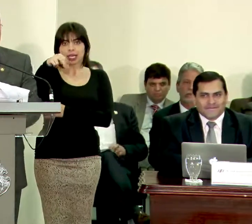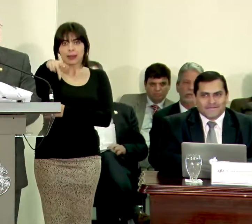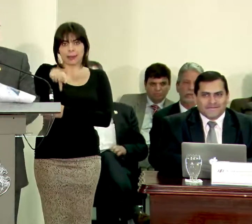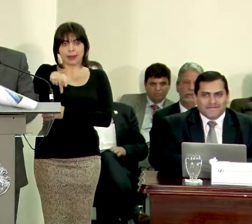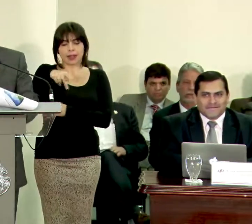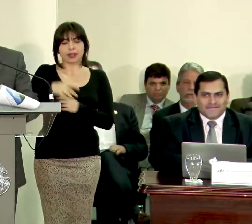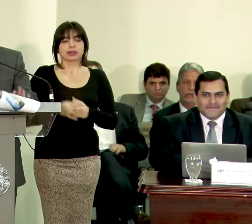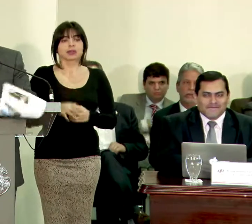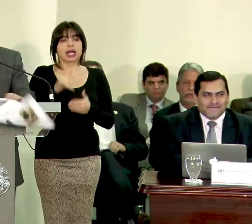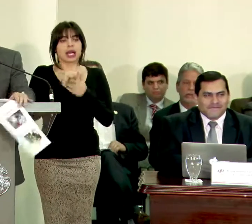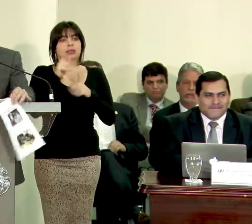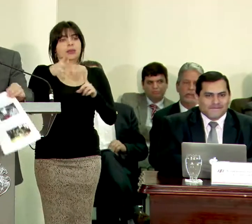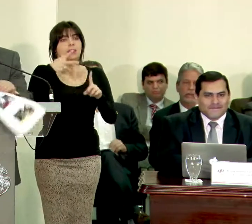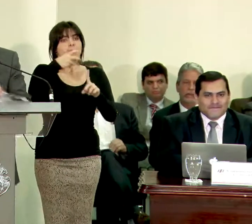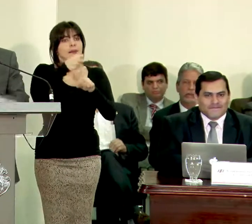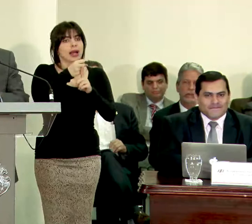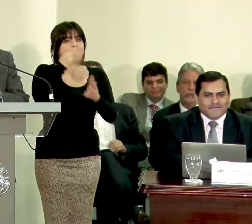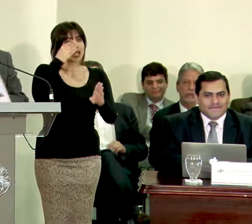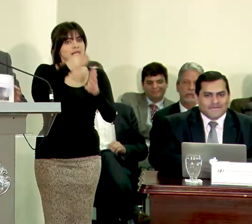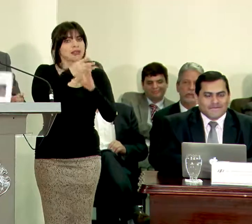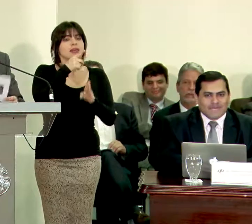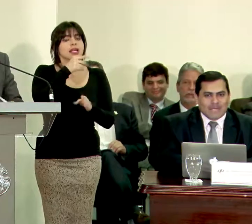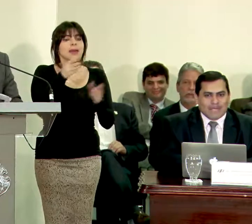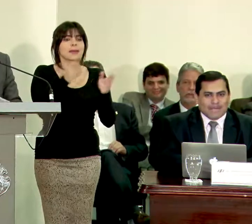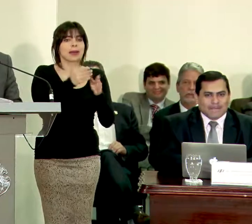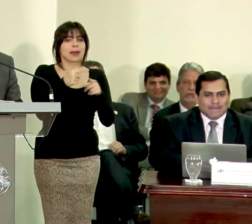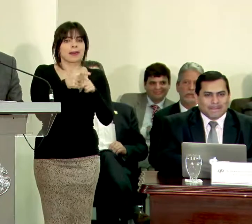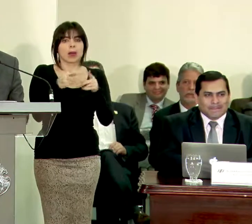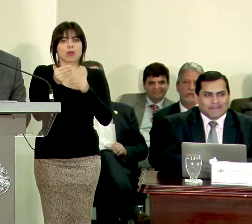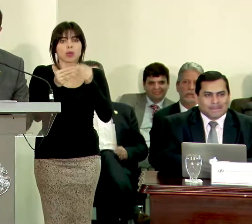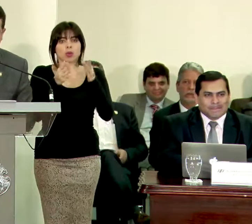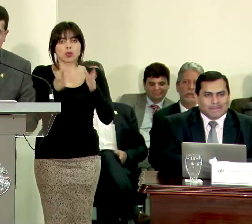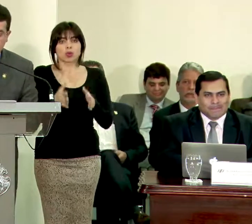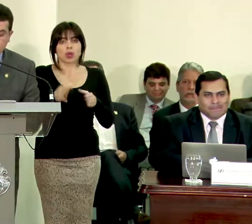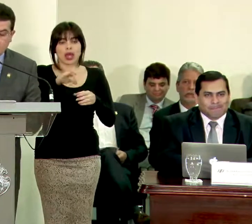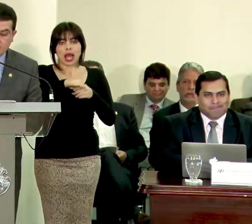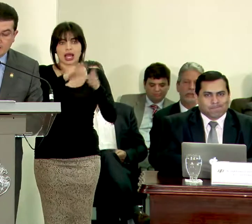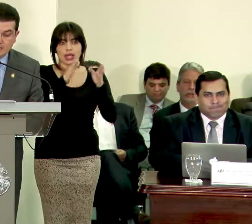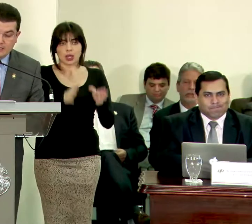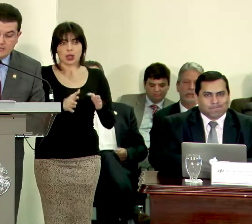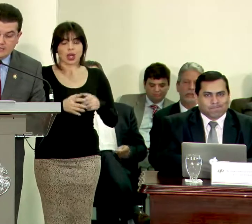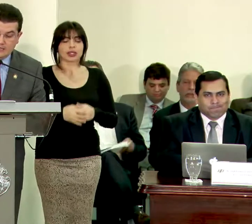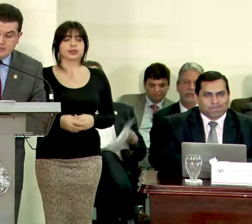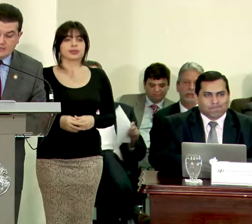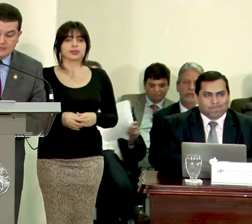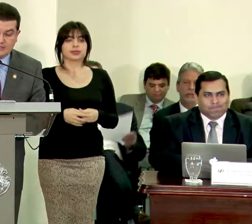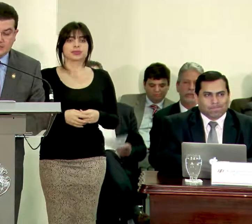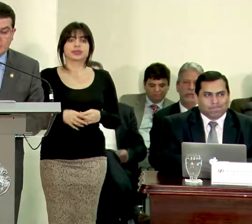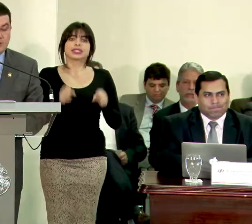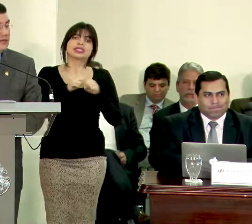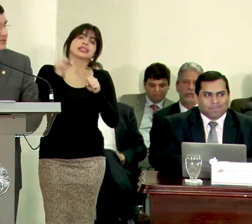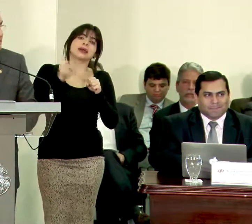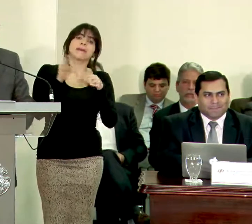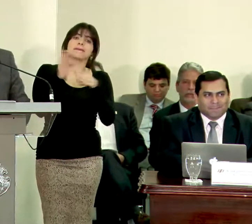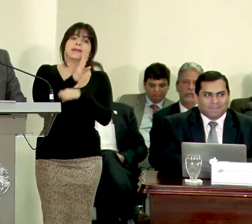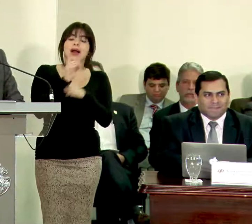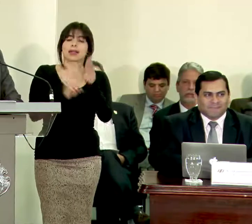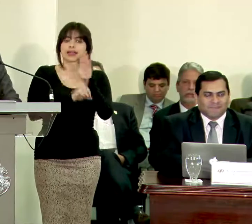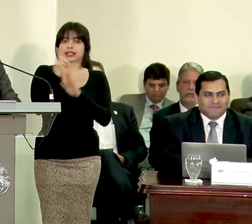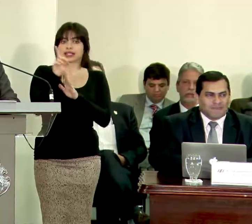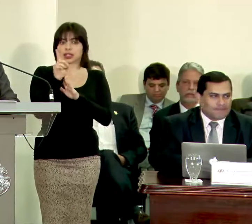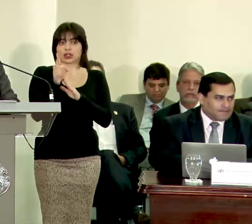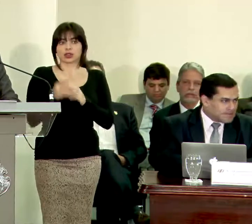lo cual impacta directamente a los pequeños y medianos productores agrícolas. El sistema Banco de